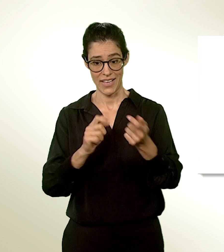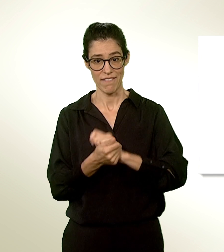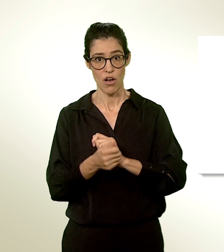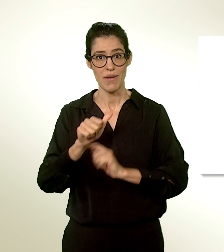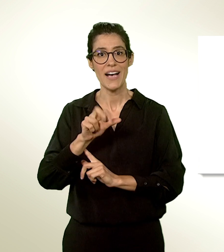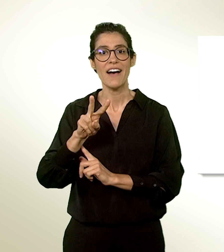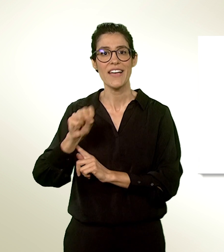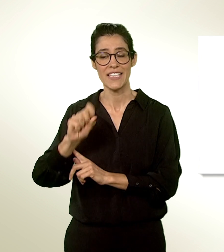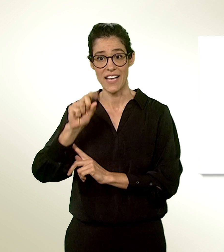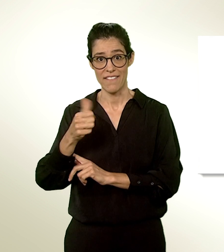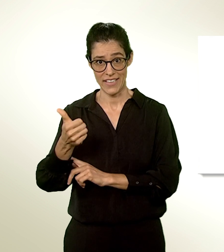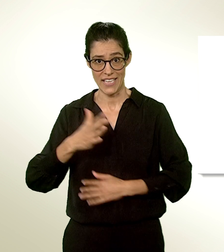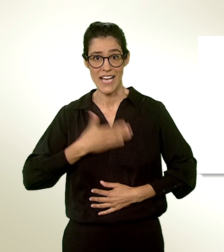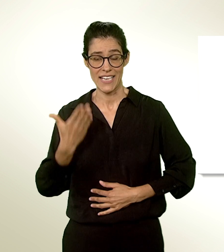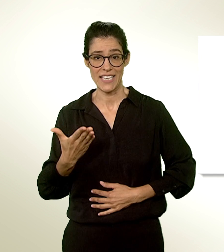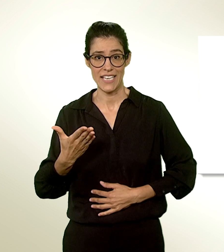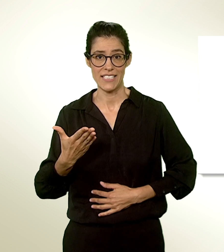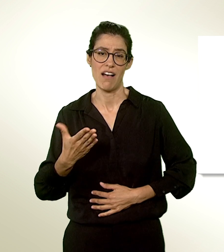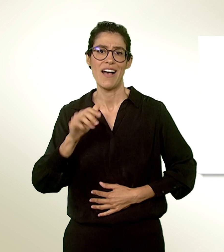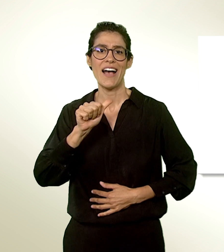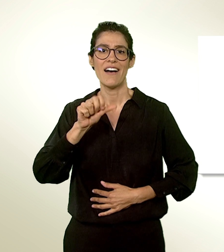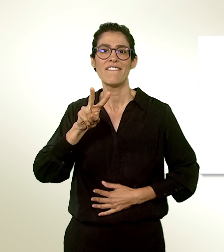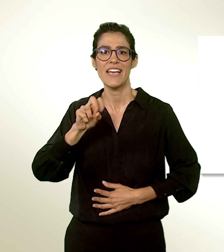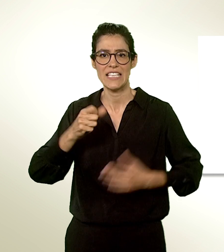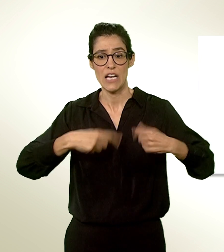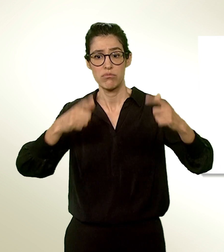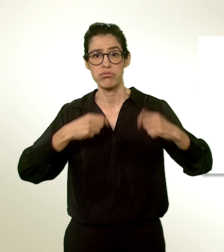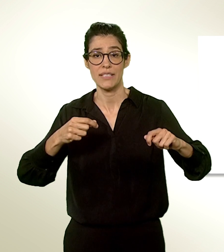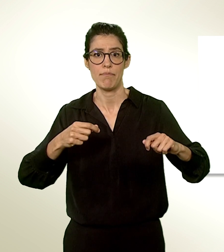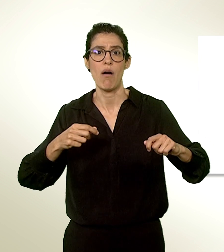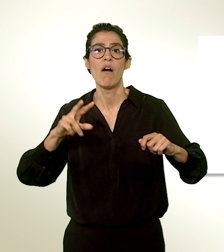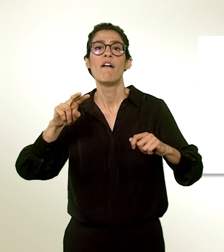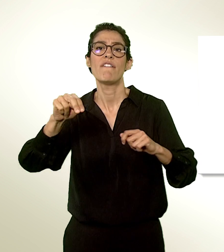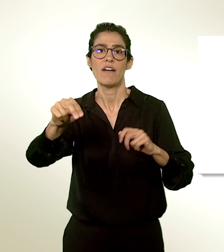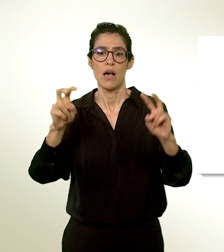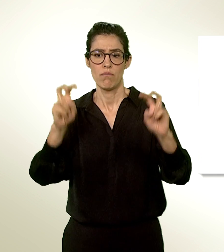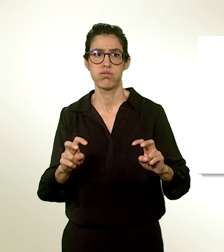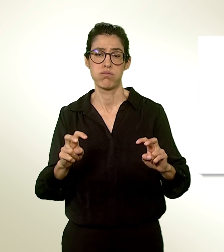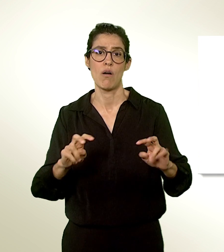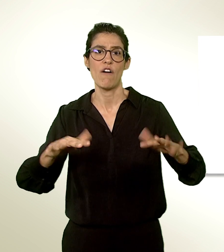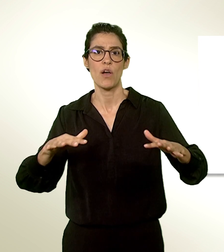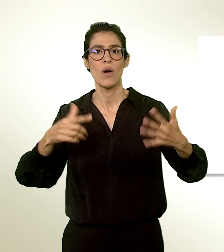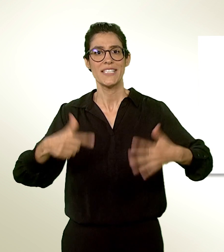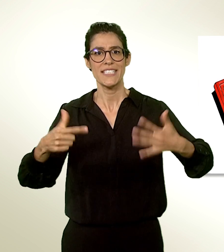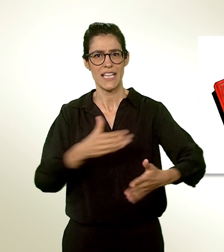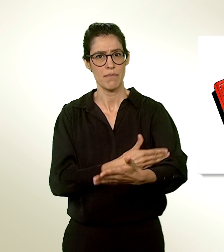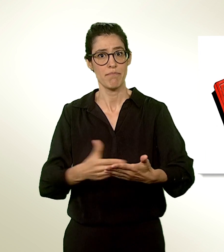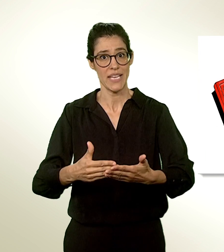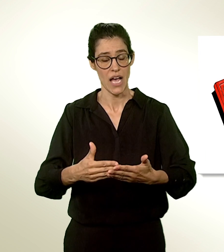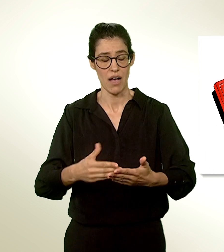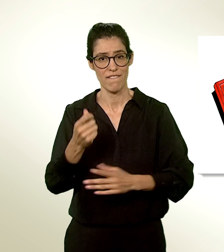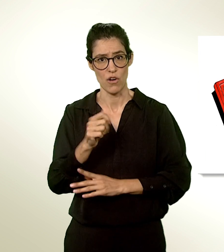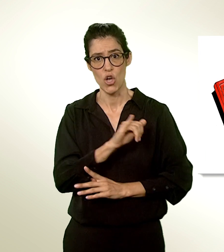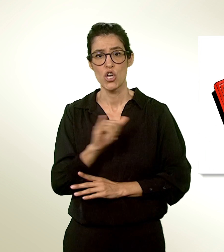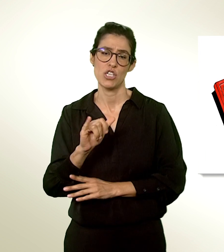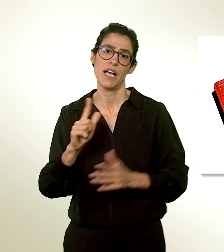permettra d'alléger les finances de l'AVS d'environ 17 milliards de francs d'ici à 2032 et de les rééquilibrer. La